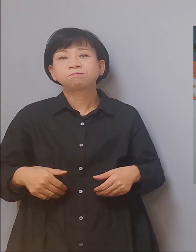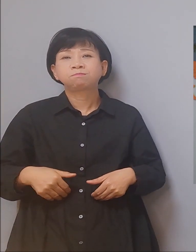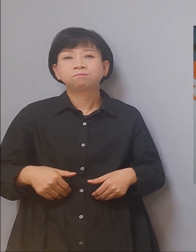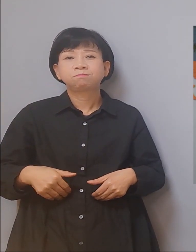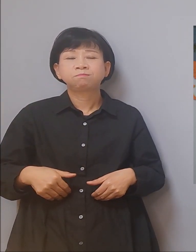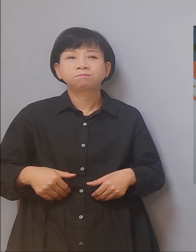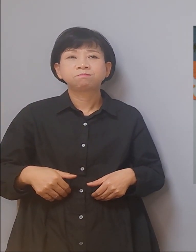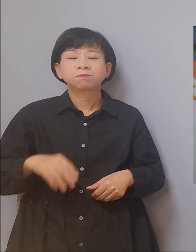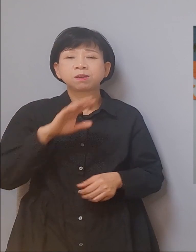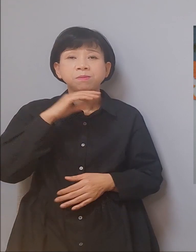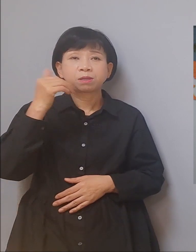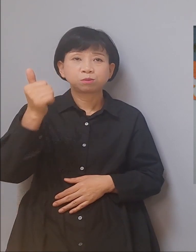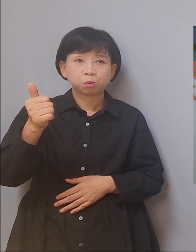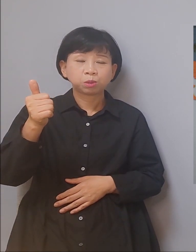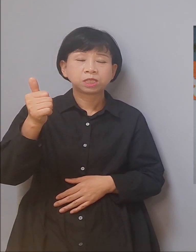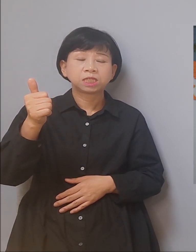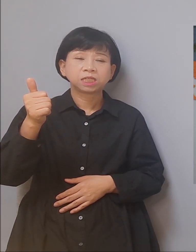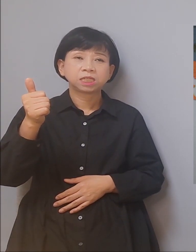사도 베드로는